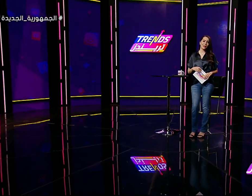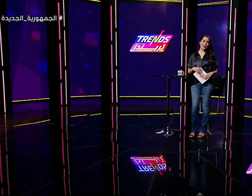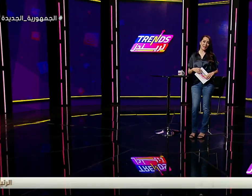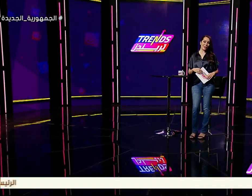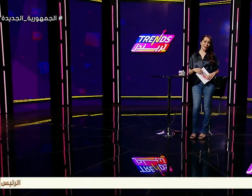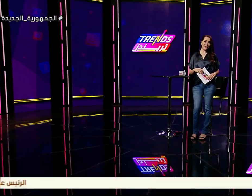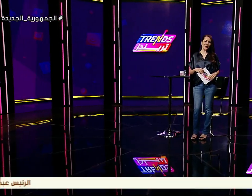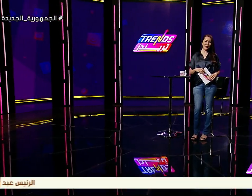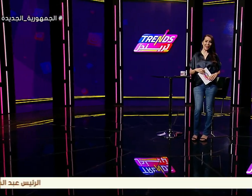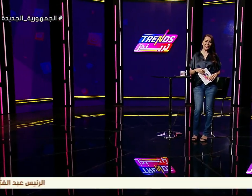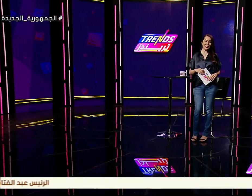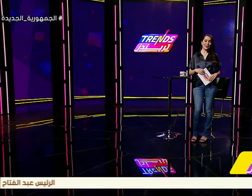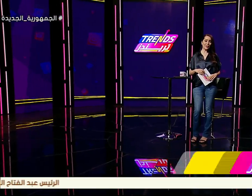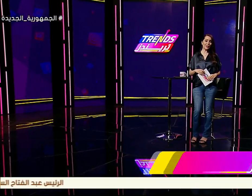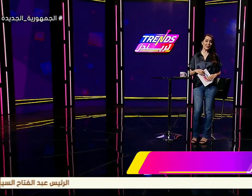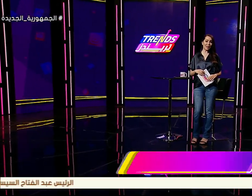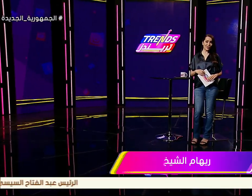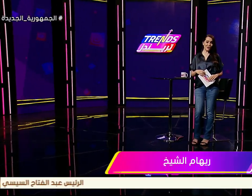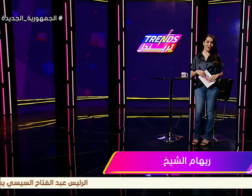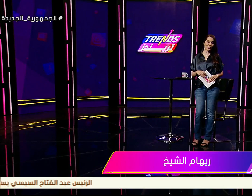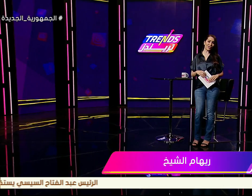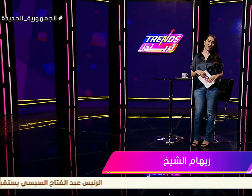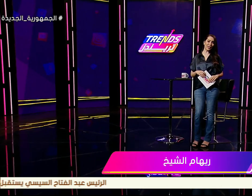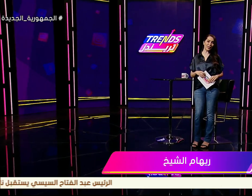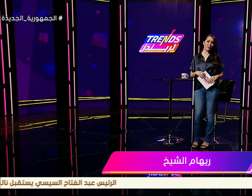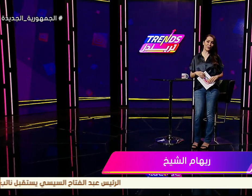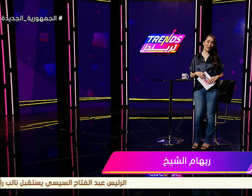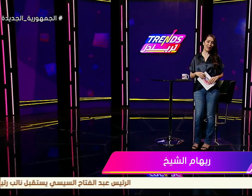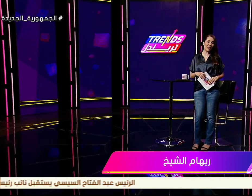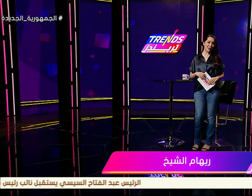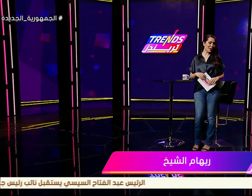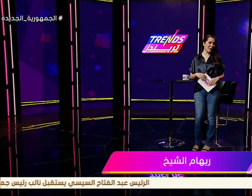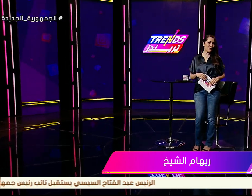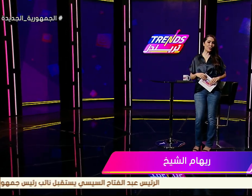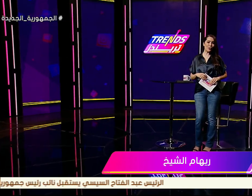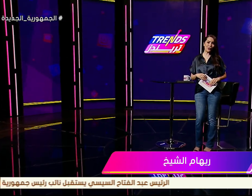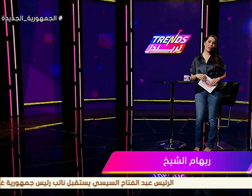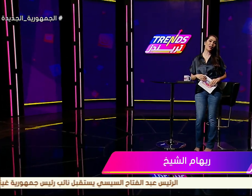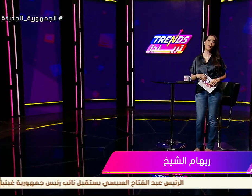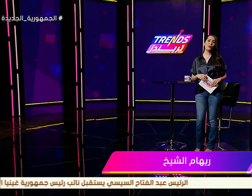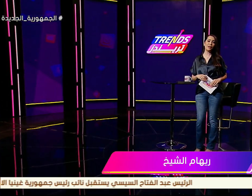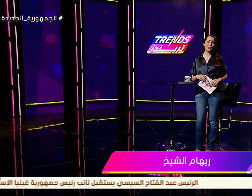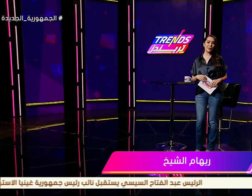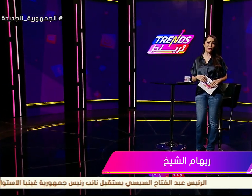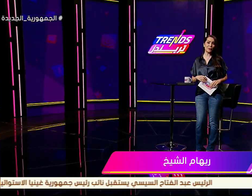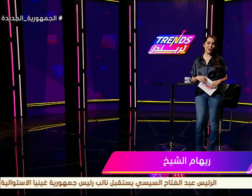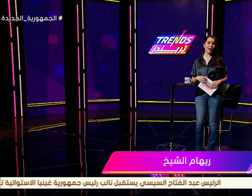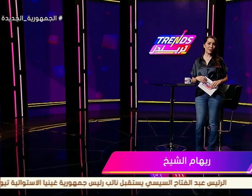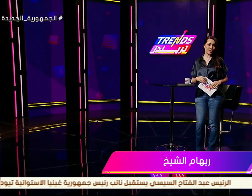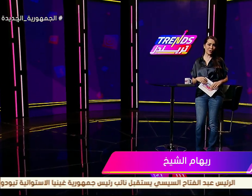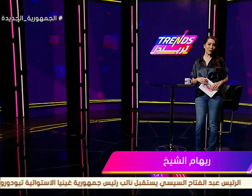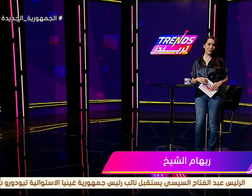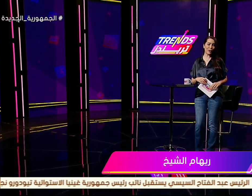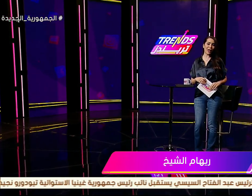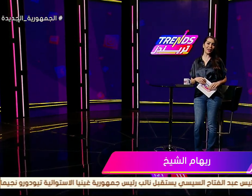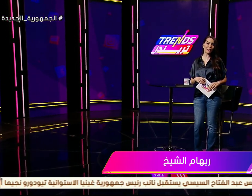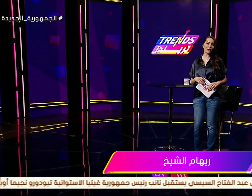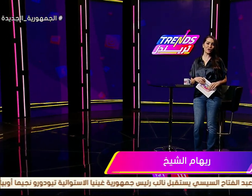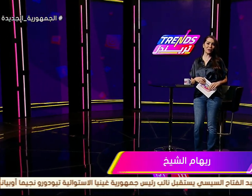مساء الخير واهلا بكم في حلقه جديده من ترانز على شاشه القناه الاولى. جمعنا لكم كل الاخبار اللي اهتميتوا بيها على مدار الاسبوع على السوشيال